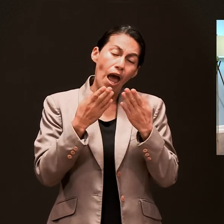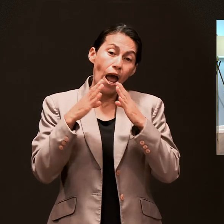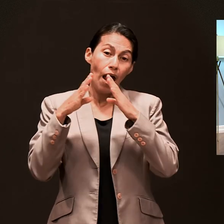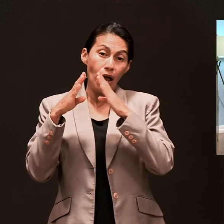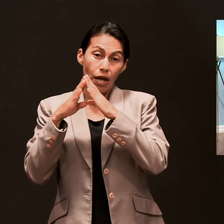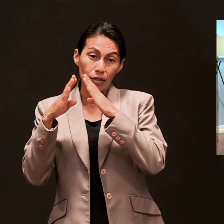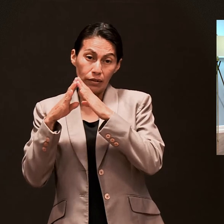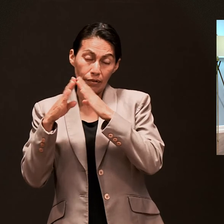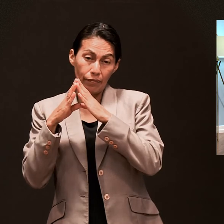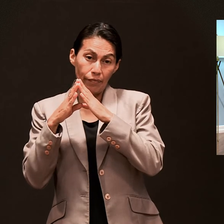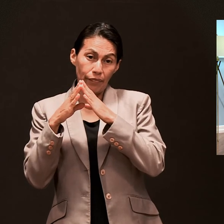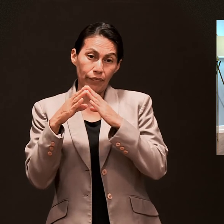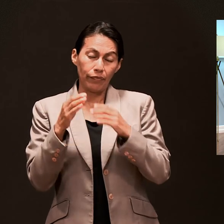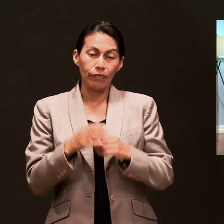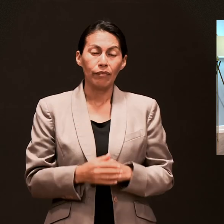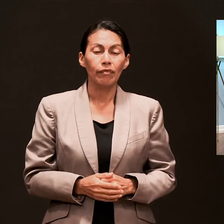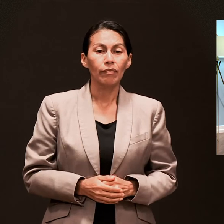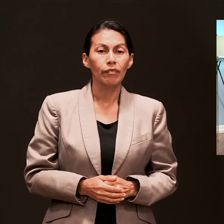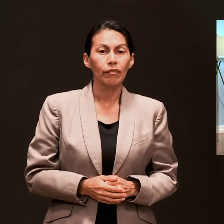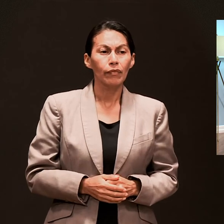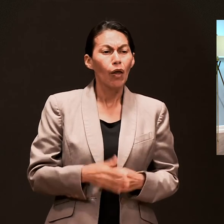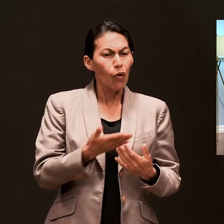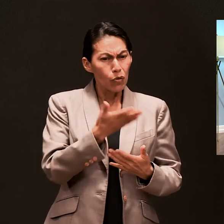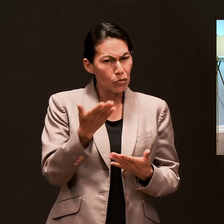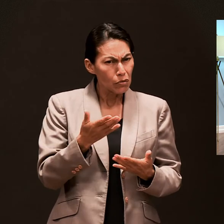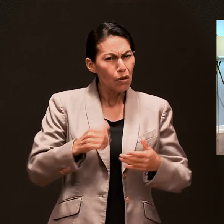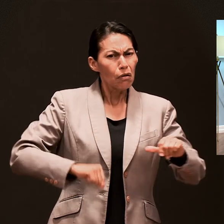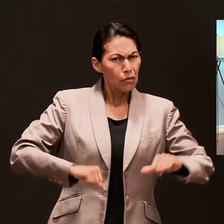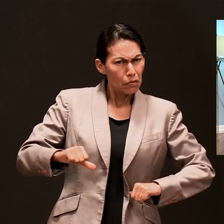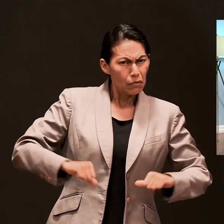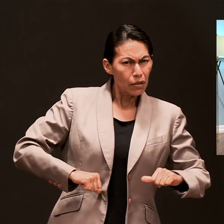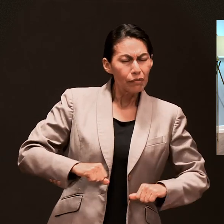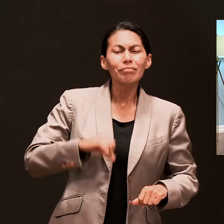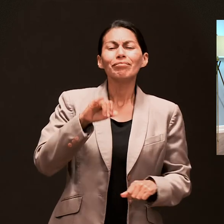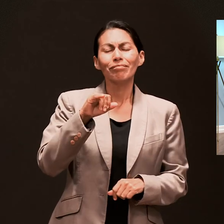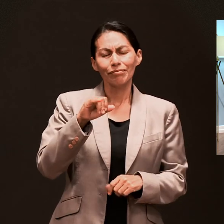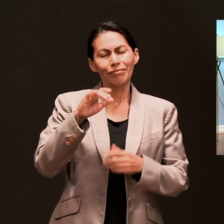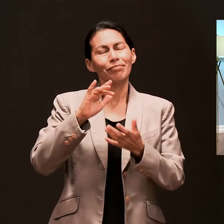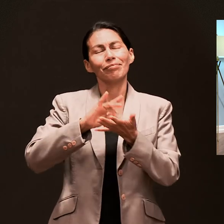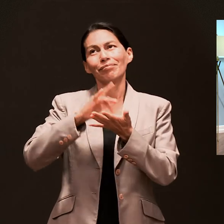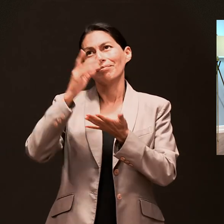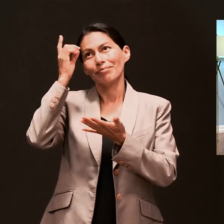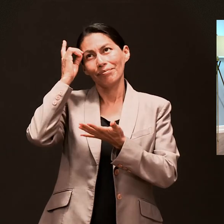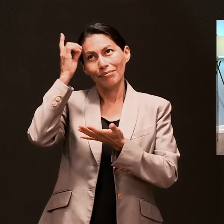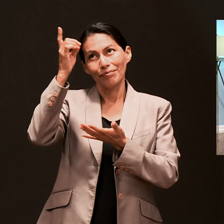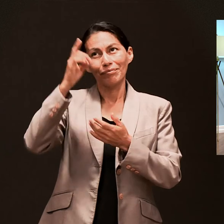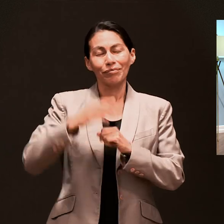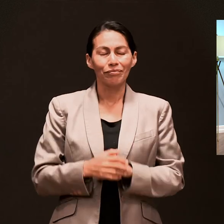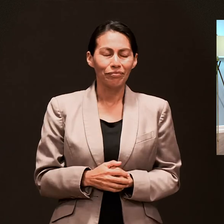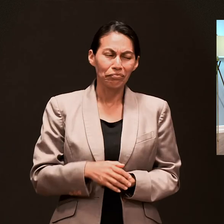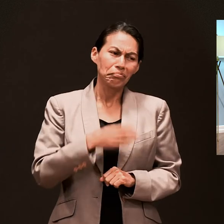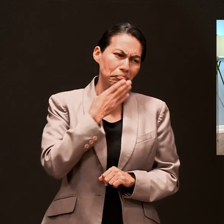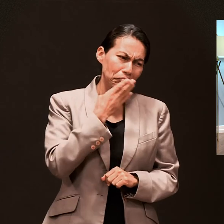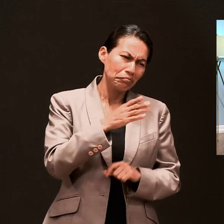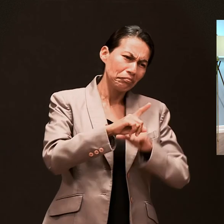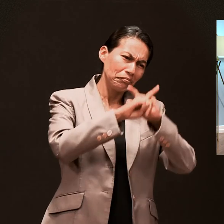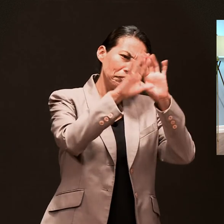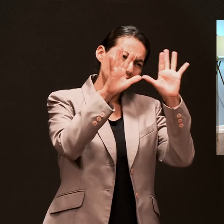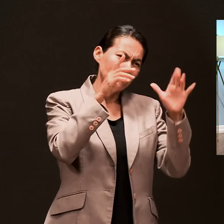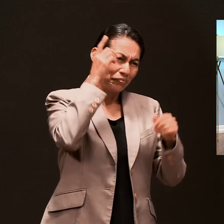muy bien ya digamos en plena actividad usted sí gracias a Dios